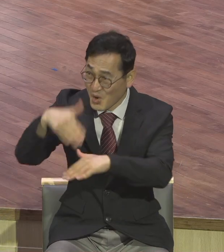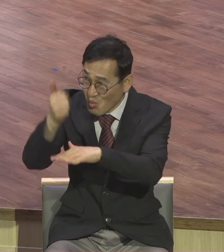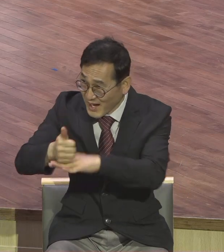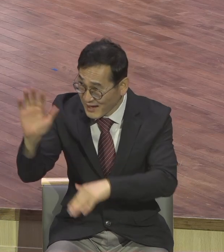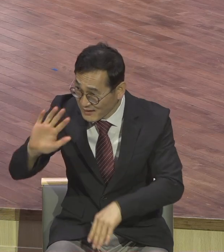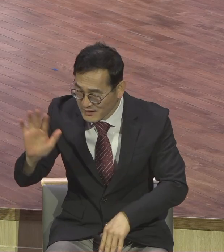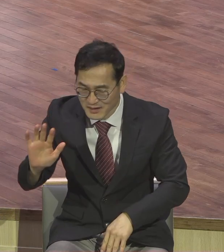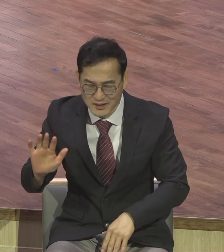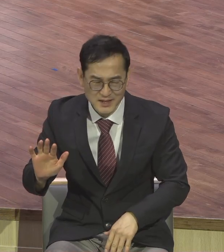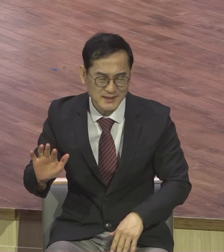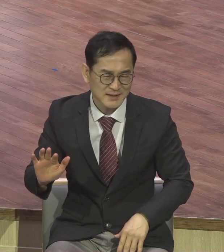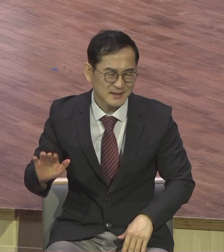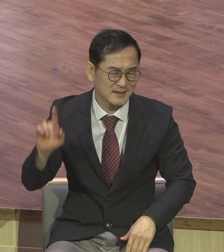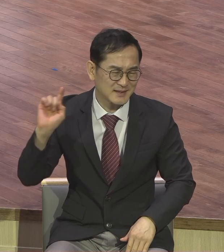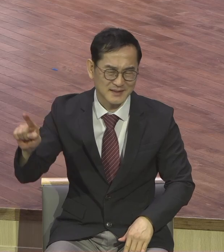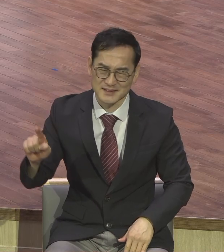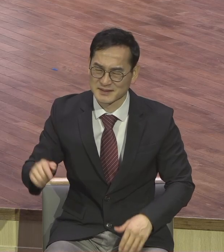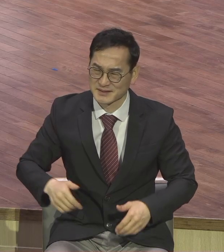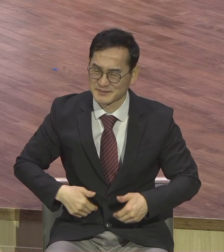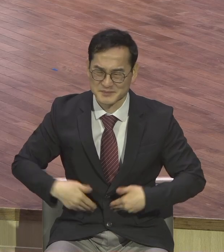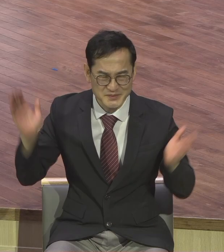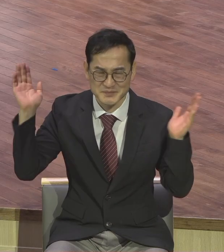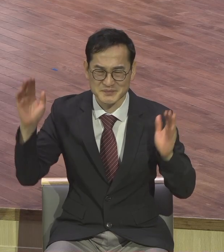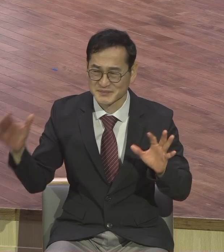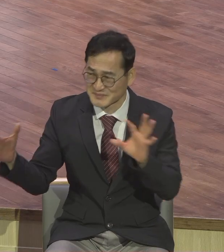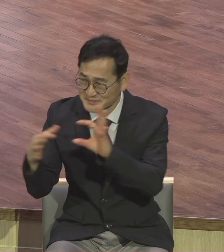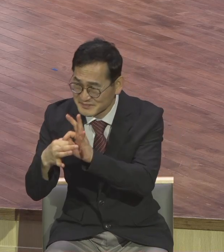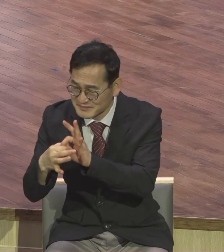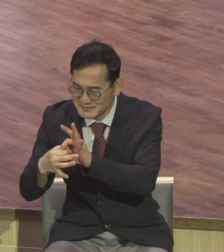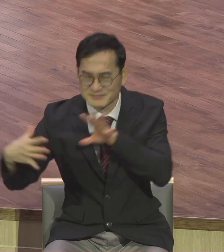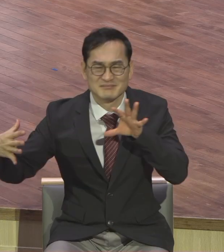우리나라를 해방시켜줄 정치의 메시아 아니구나.